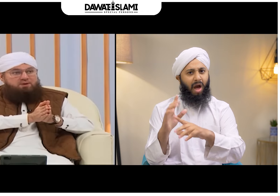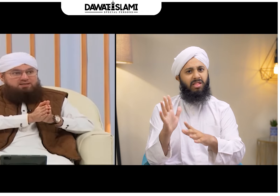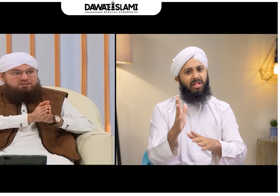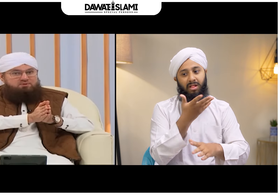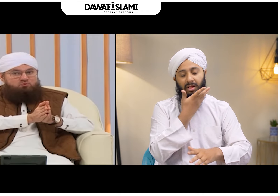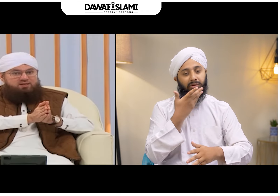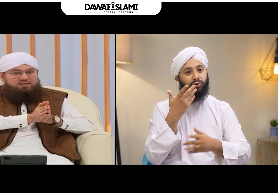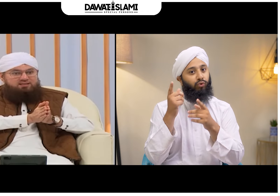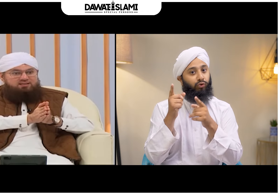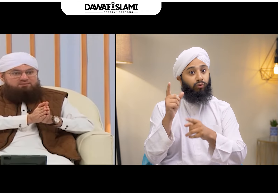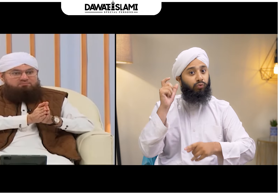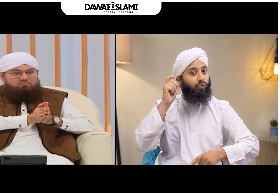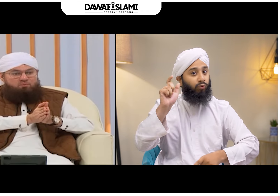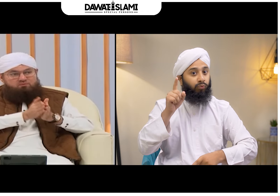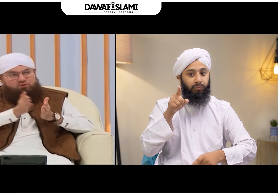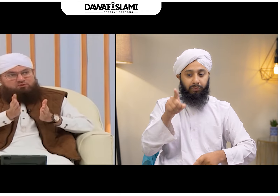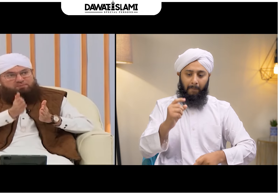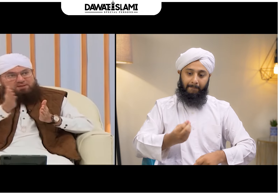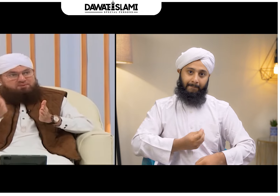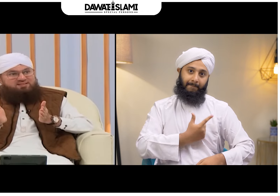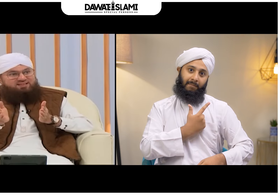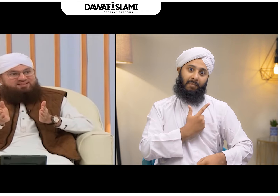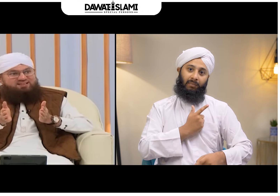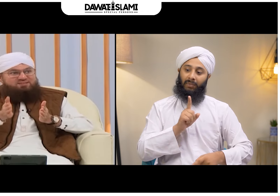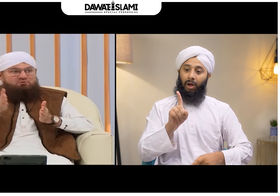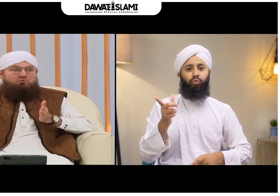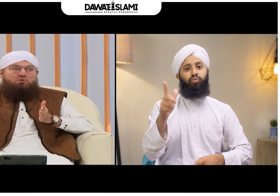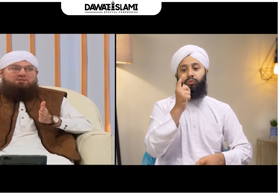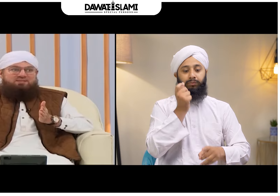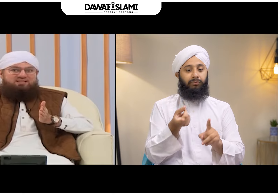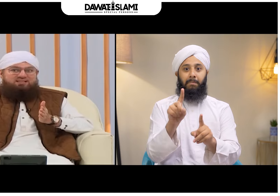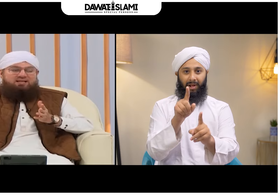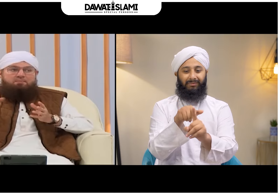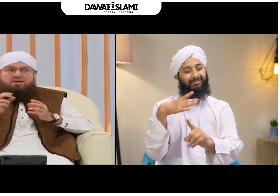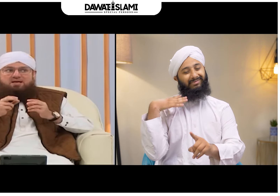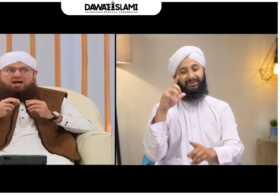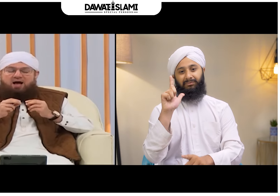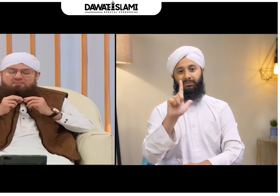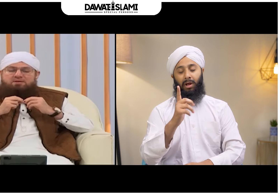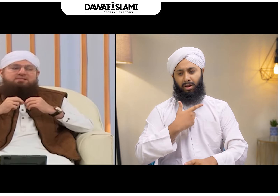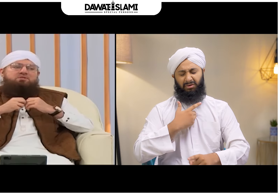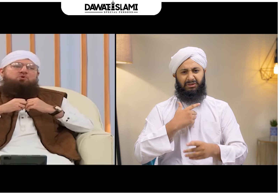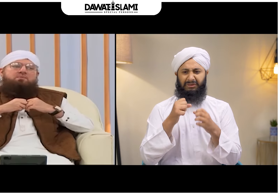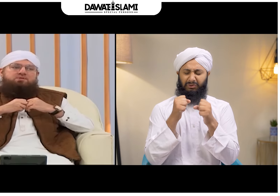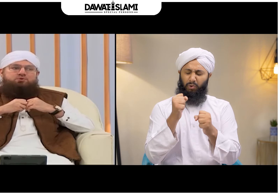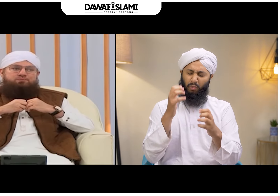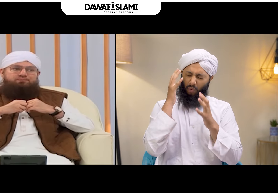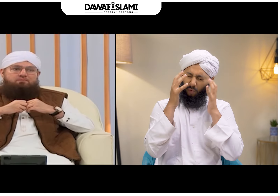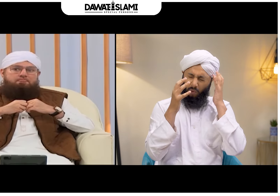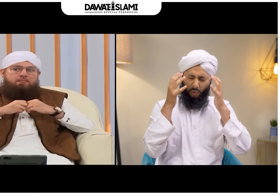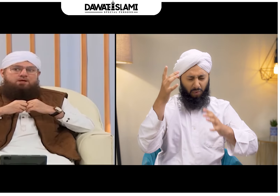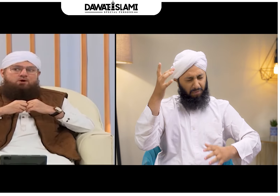وہ حدیث پاک ہے جس کا مضمون ہے کہ مومن وہ ہوتا ہے جو اپنے لیے پسند کرتا ہے، وہ دوسروں کے لیے پسند کرتا ہے. کبھی ہم کسی مجبوری میں پھنسے